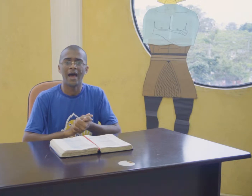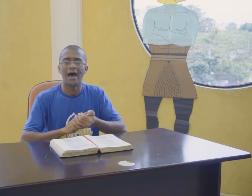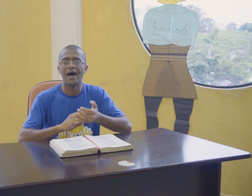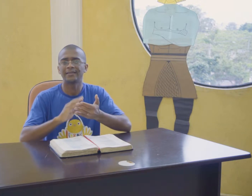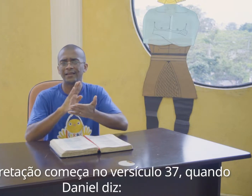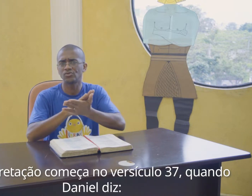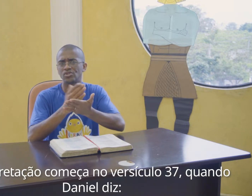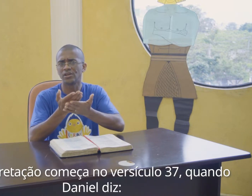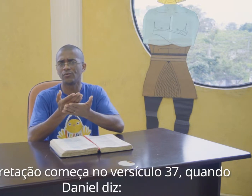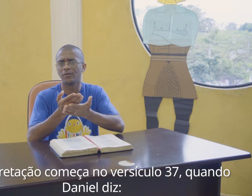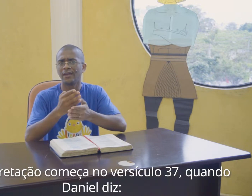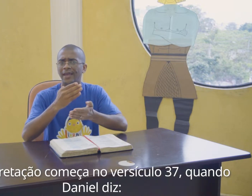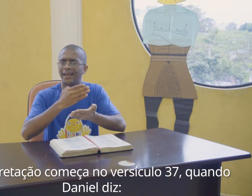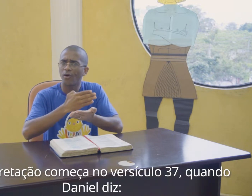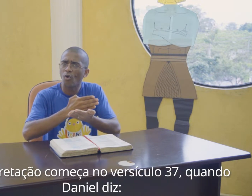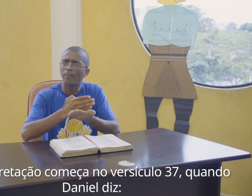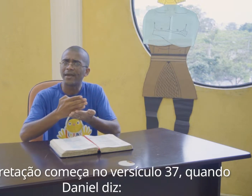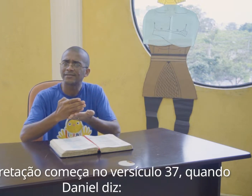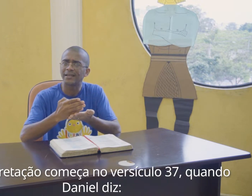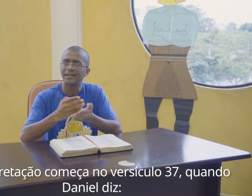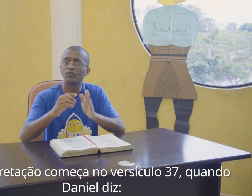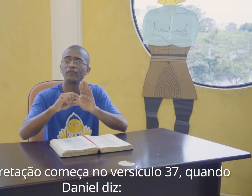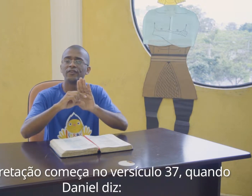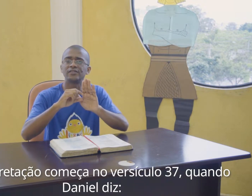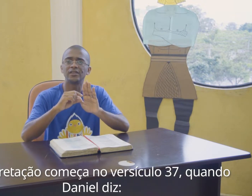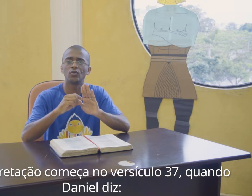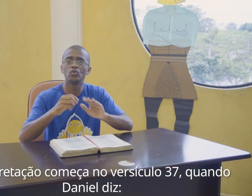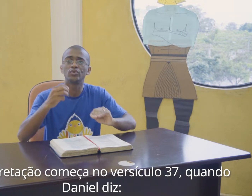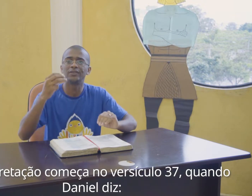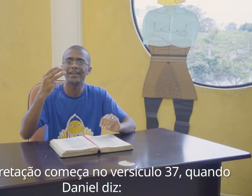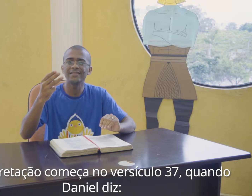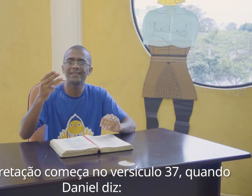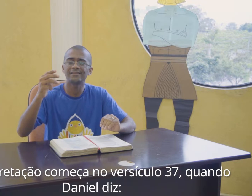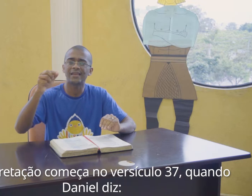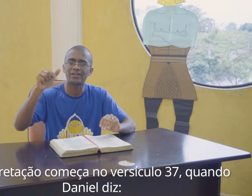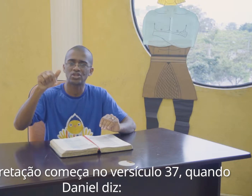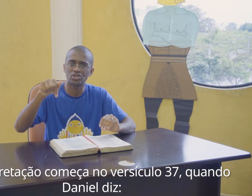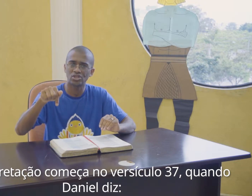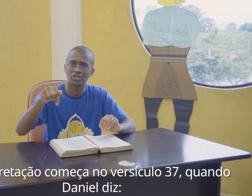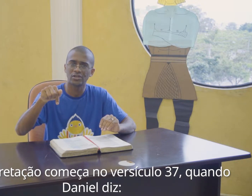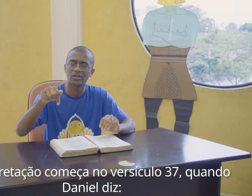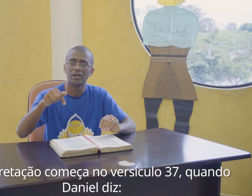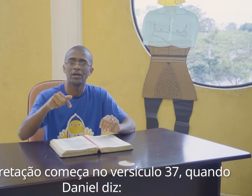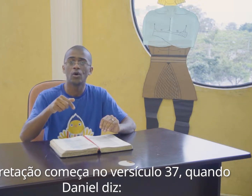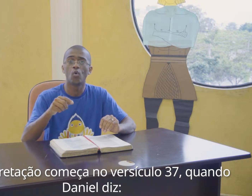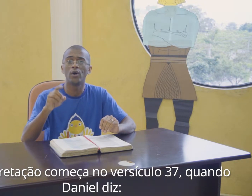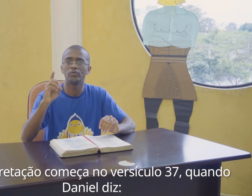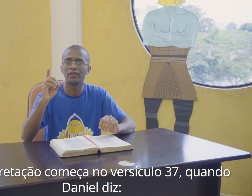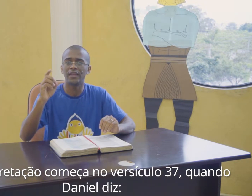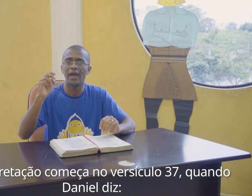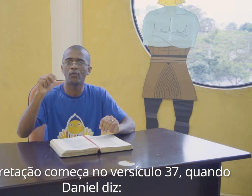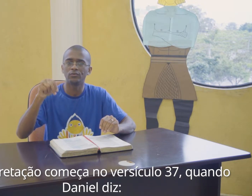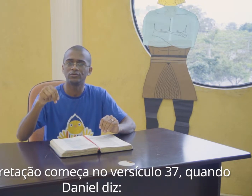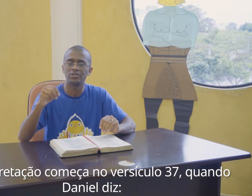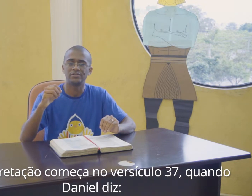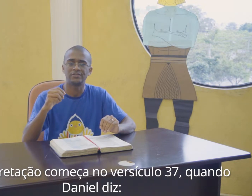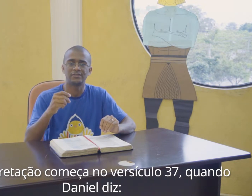A tradução, ela começa ali no versículo 37, quando Daniel